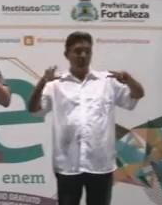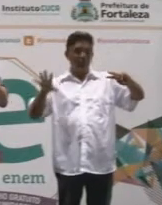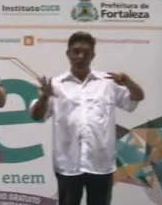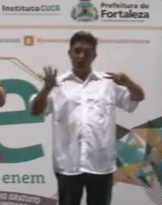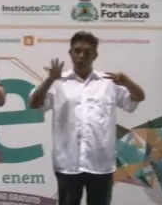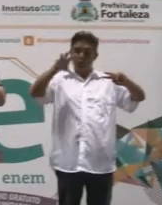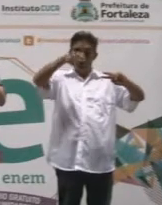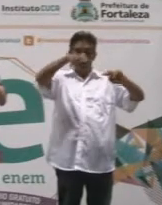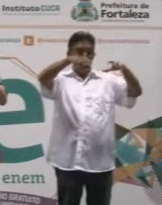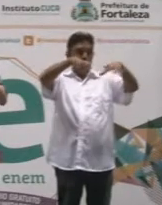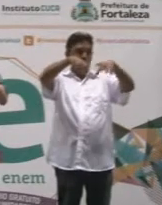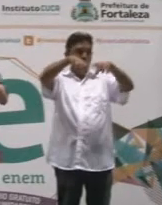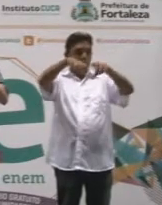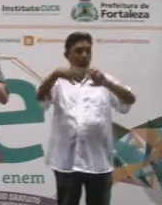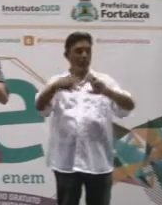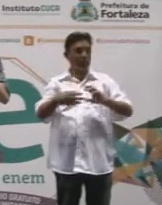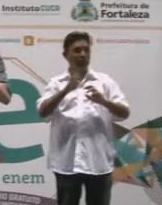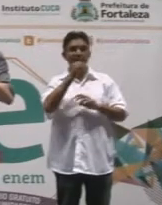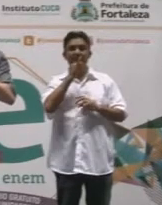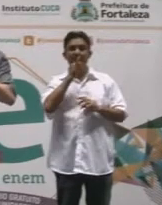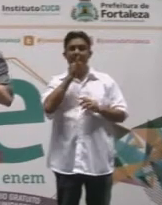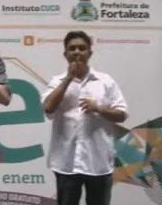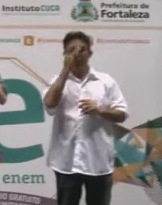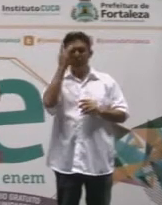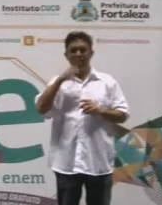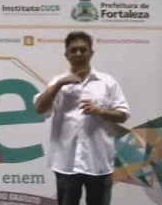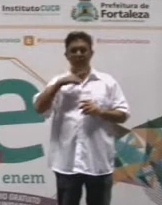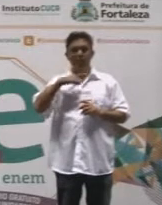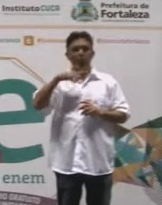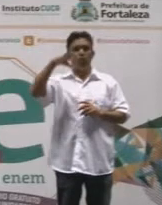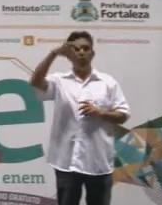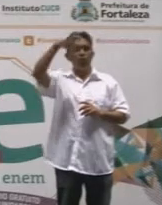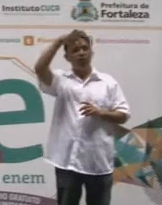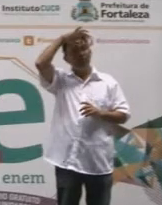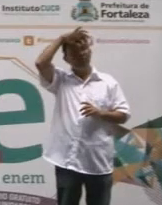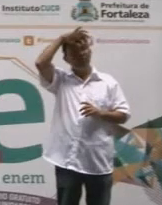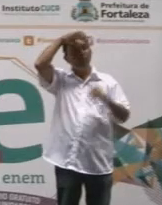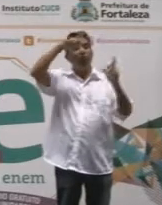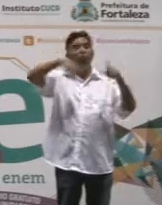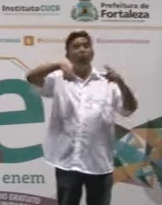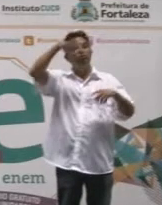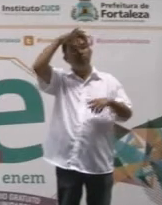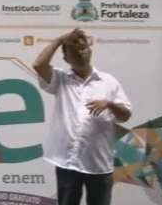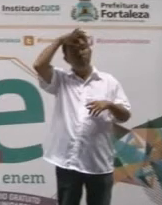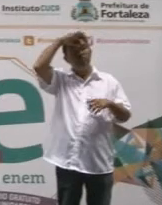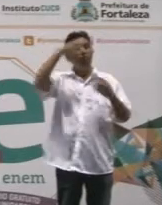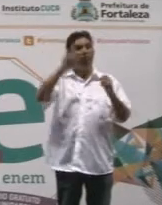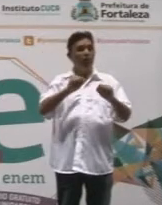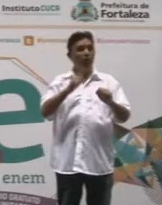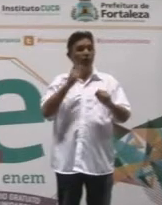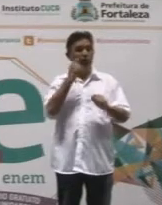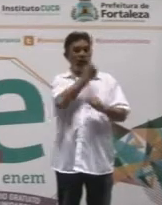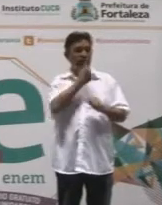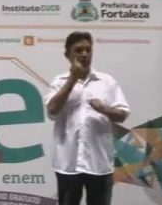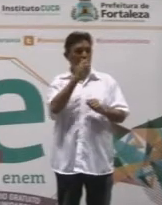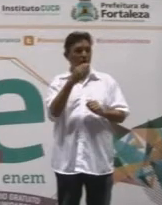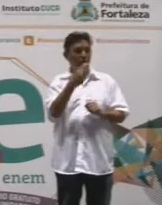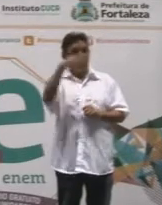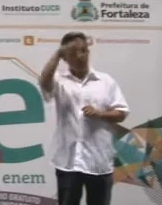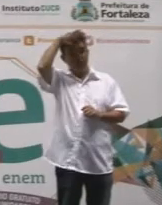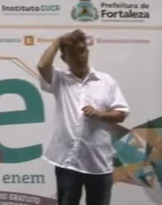fica armazenado no corpo. Quem tem herpes, por exemplo, herpes genital, onde é que dá herpes? Pode ser oral e pode ser genital. É